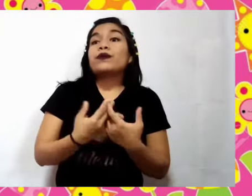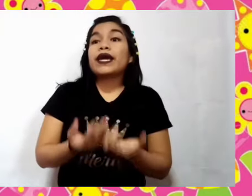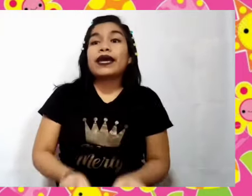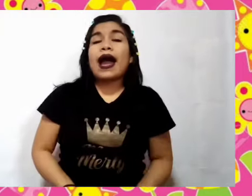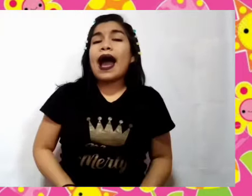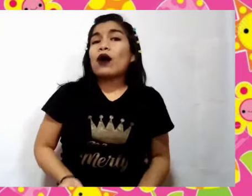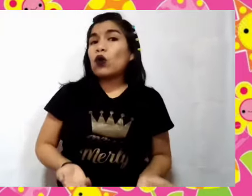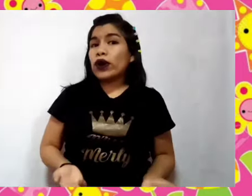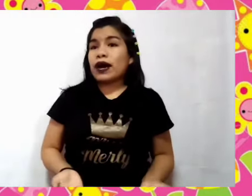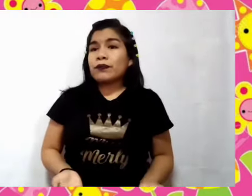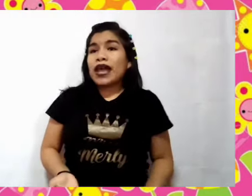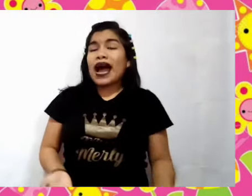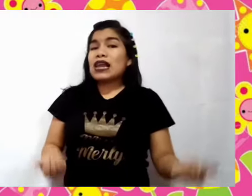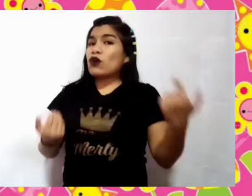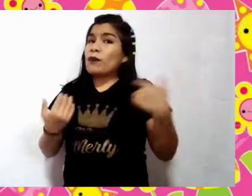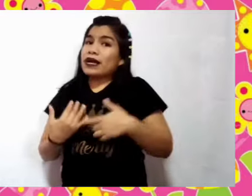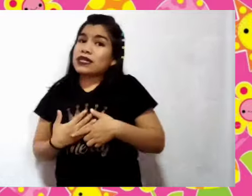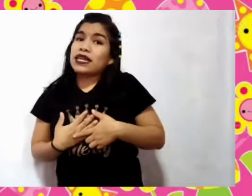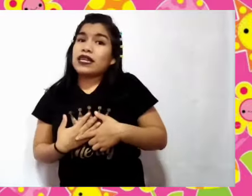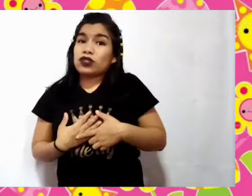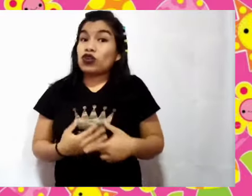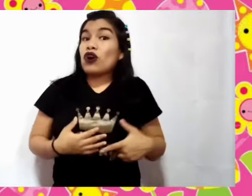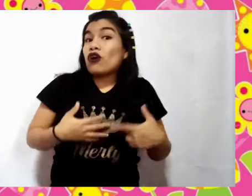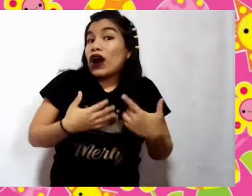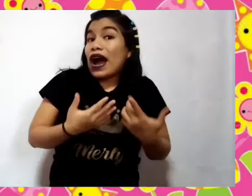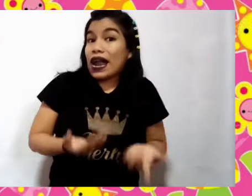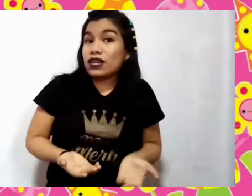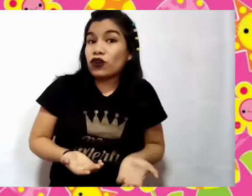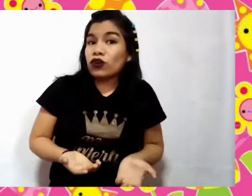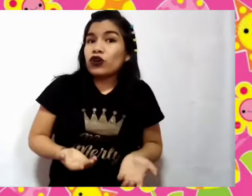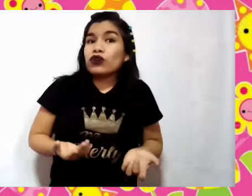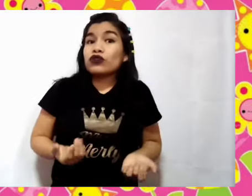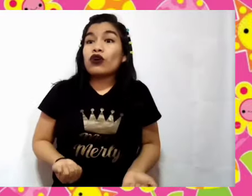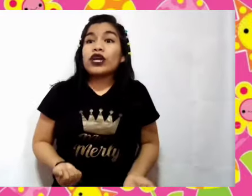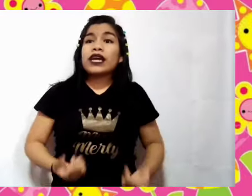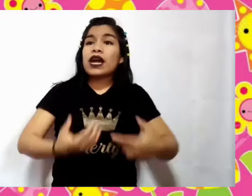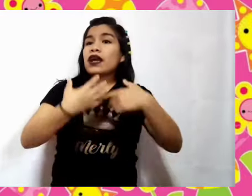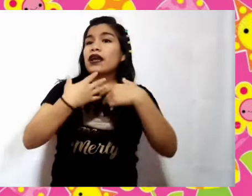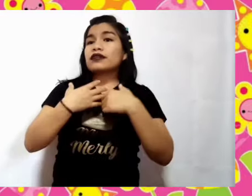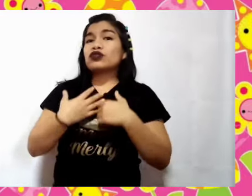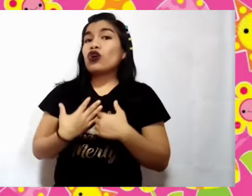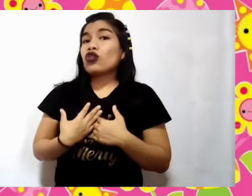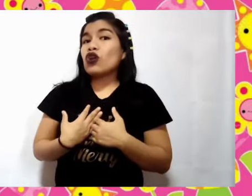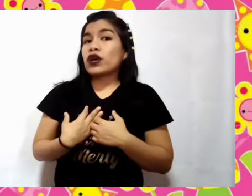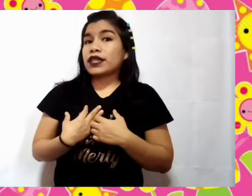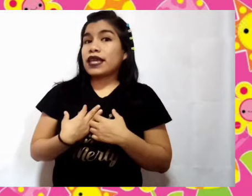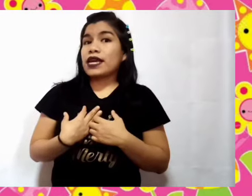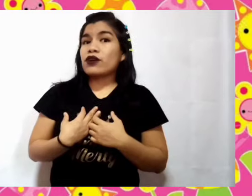Muy bien, ahora, al compartir yo algo, doy todo lo que